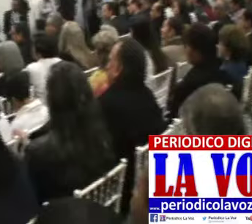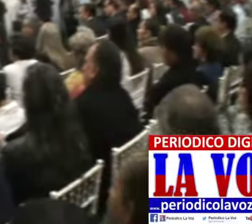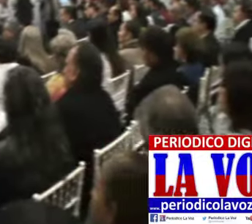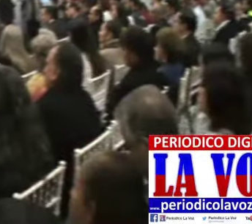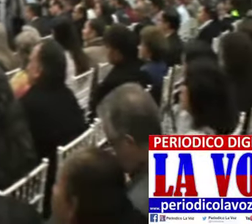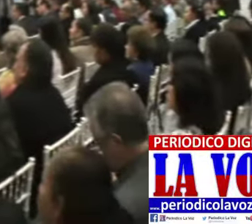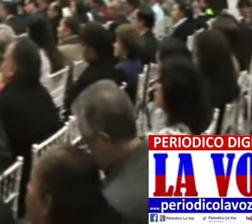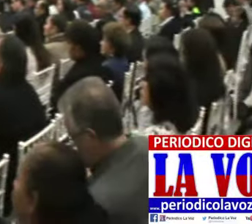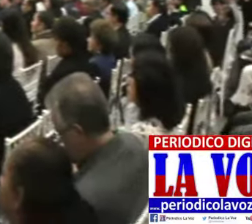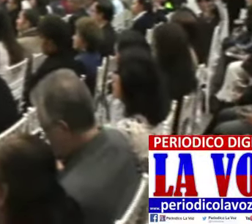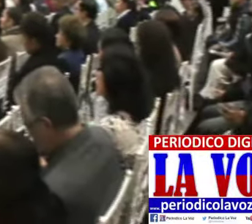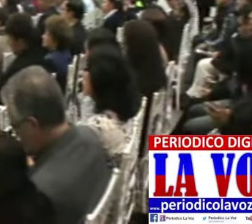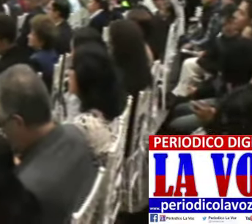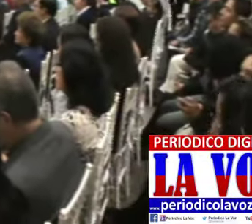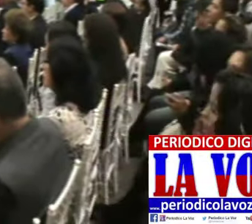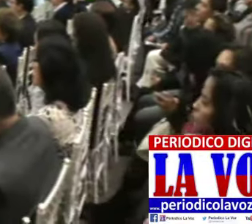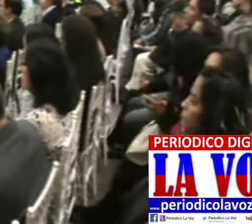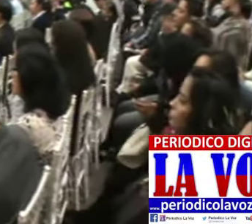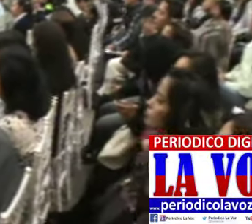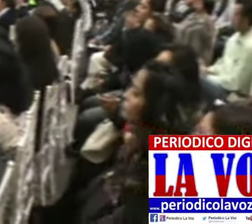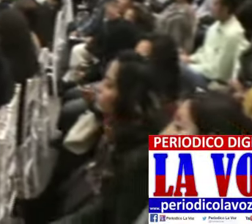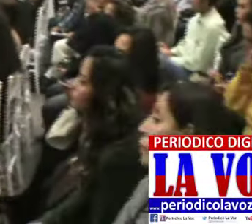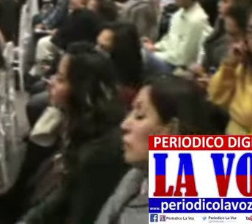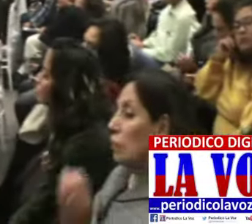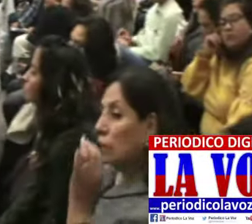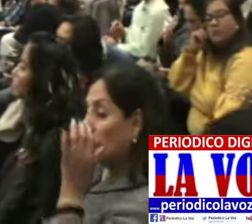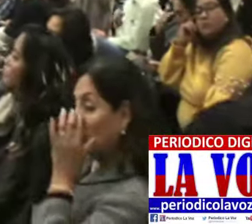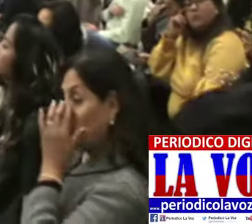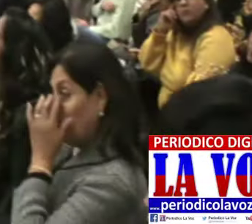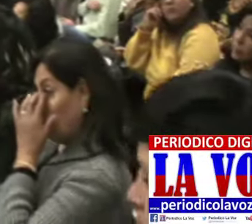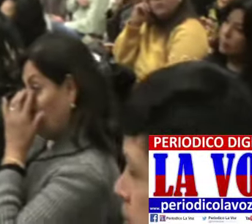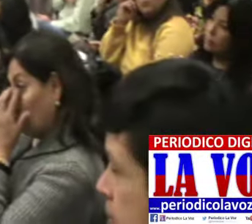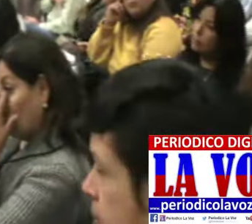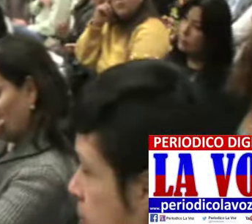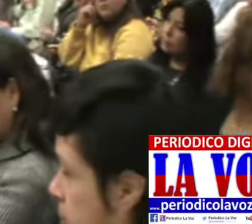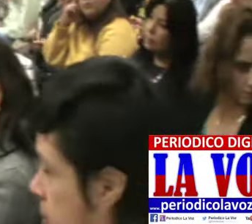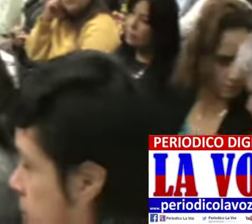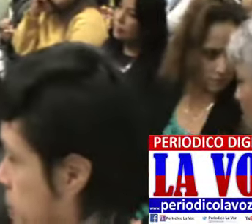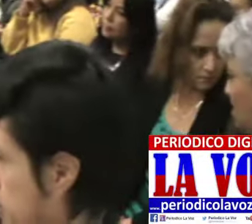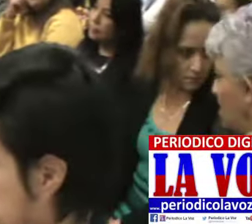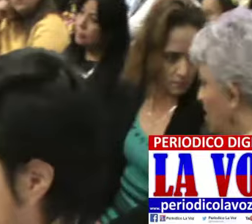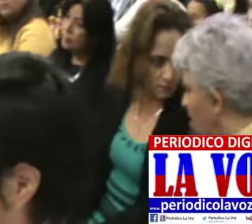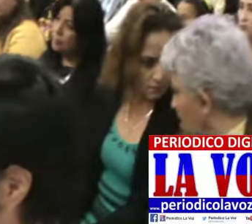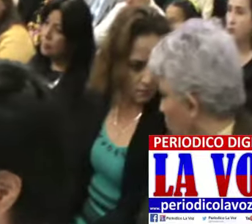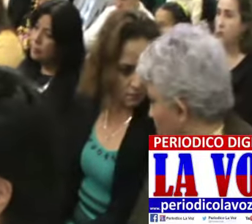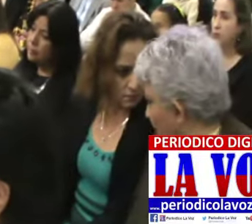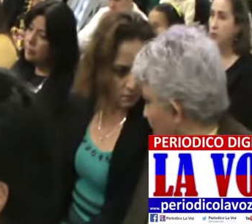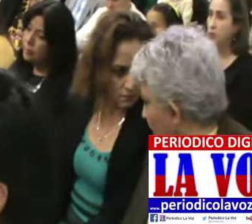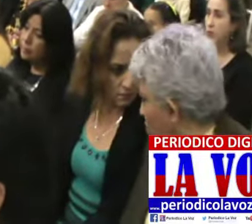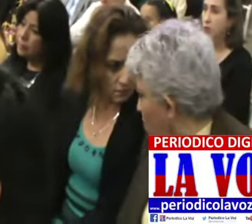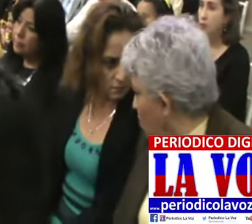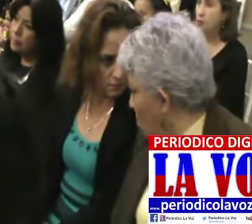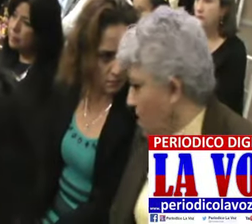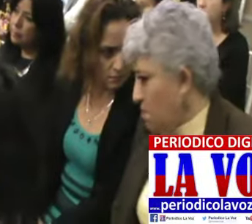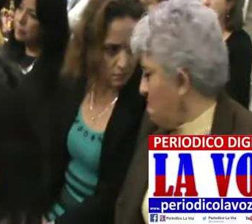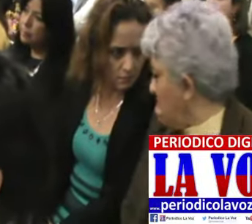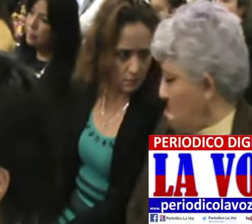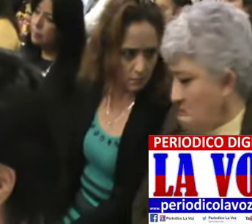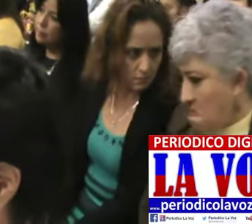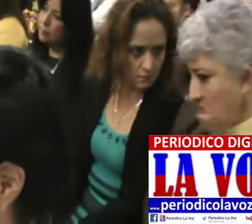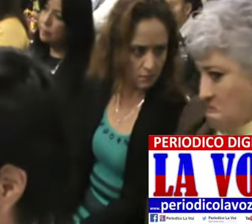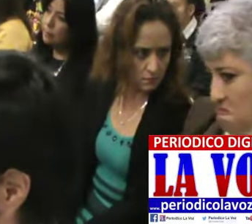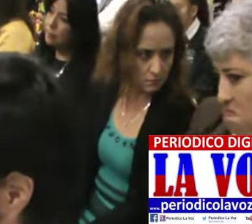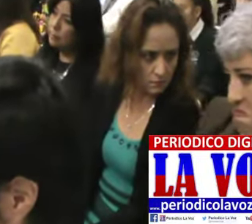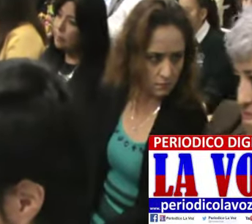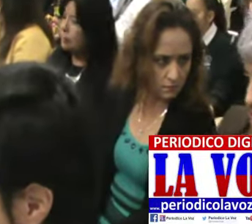artículos 523 y 807 del Código de Procedimientos Civiles del Estado, se asistió a